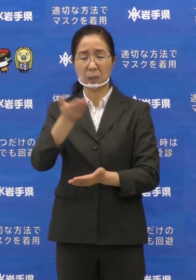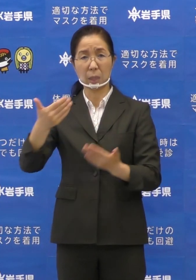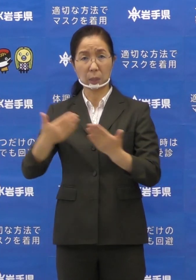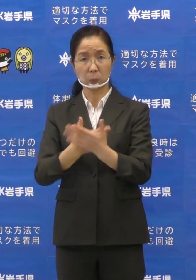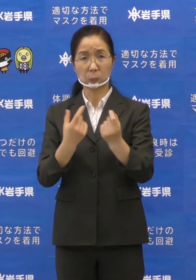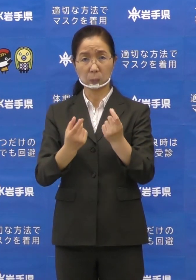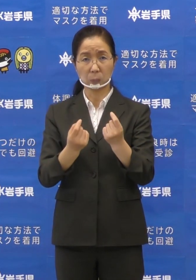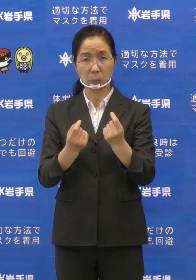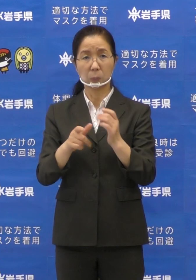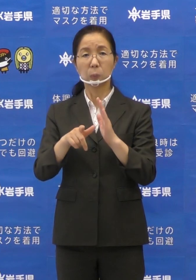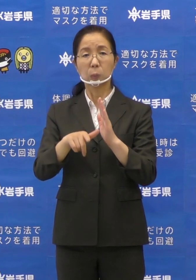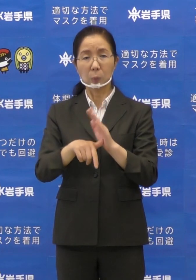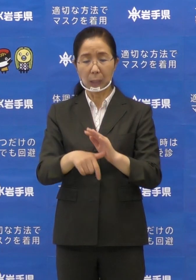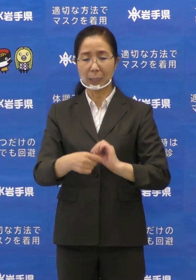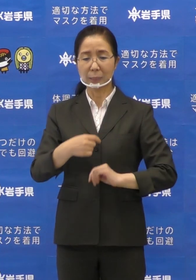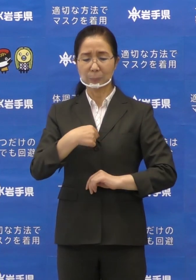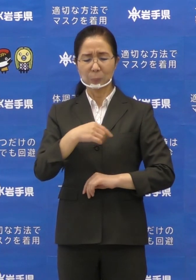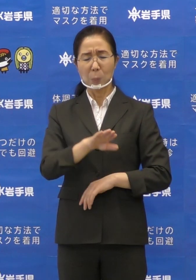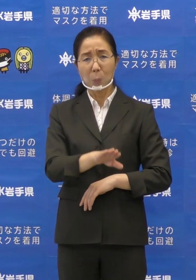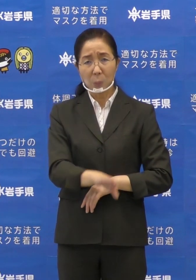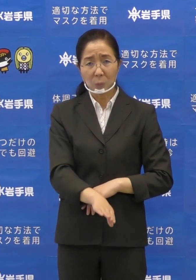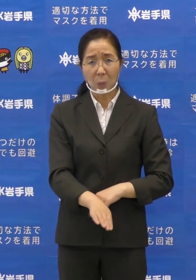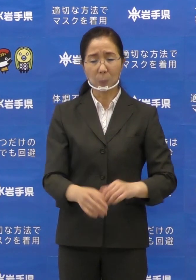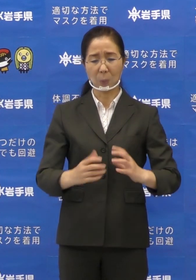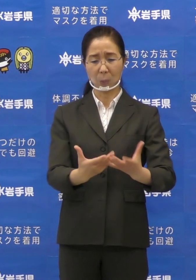自分の子供の世代の